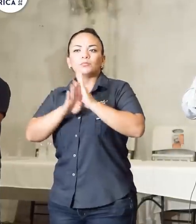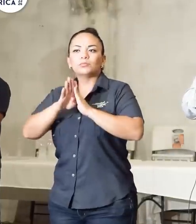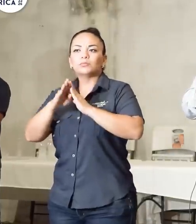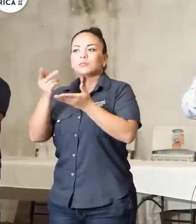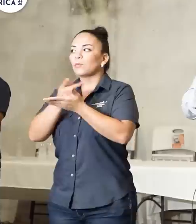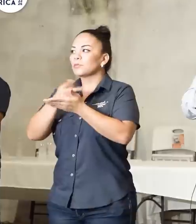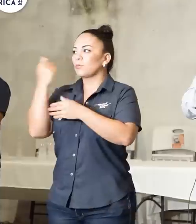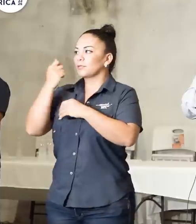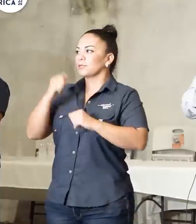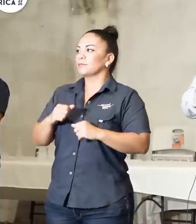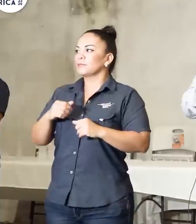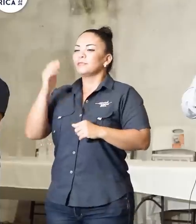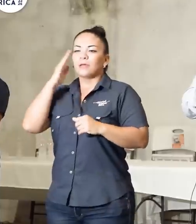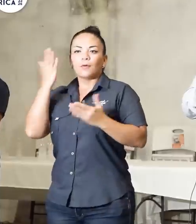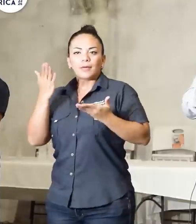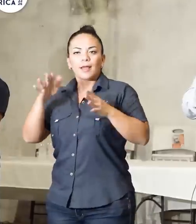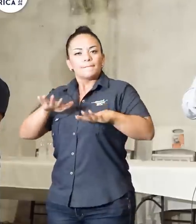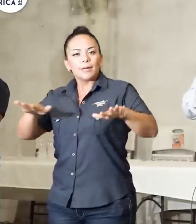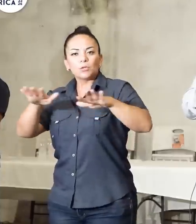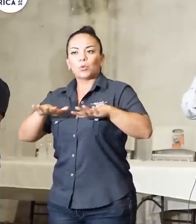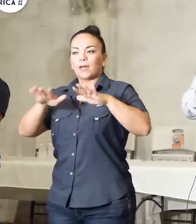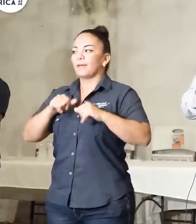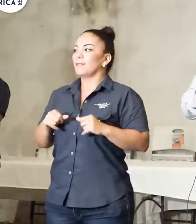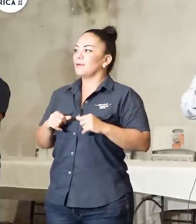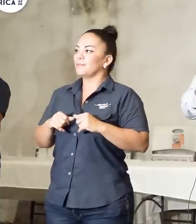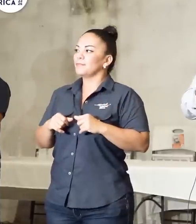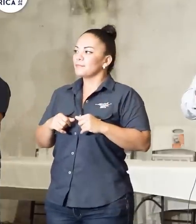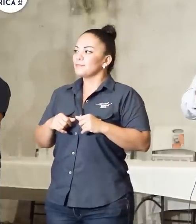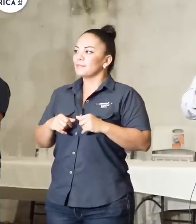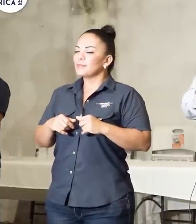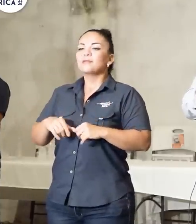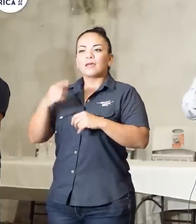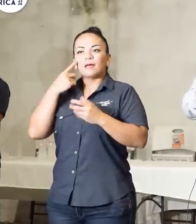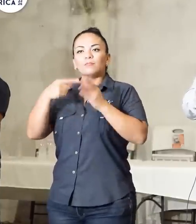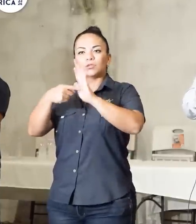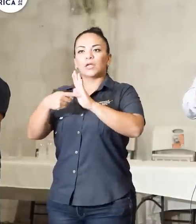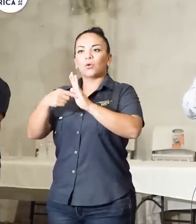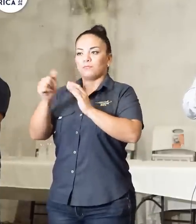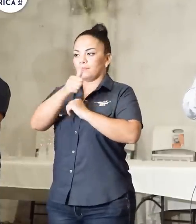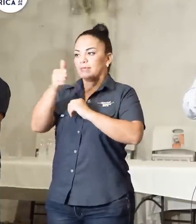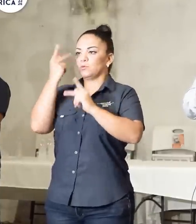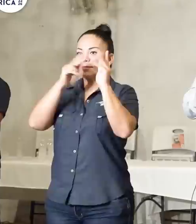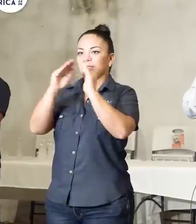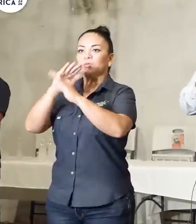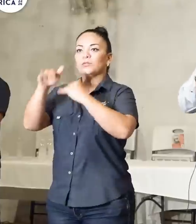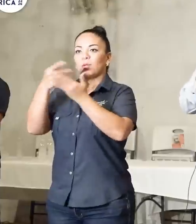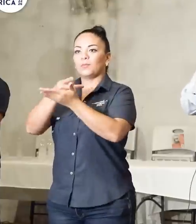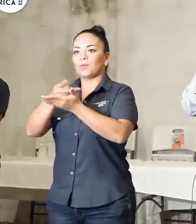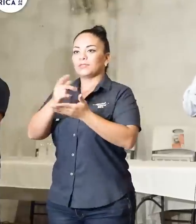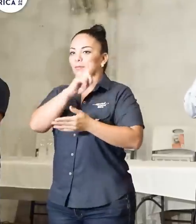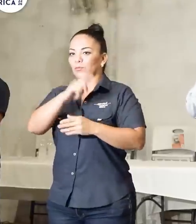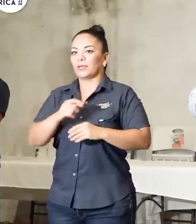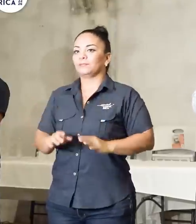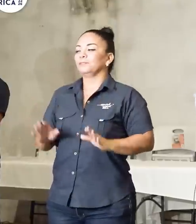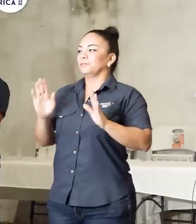Guanacaste luego de saber un poco de ese panorama que le han reflejado los mismos vecinos de toda la provincia. Don Rodrigo.